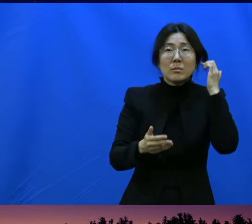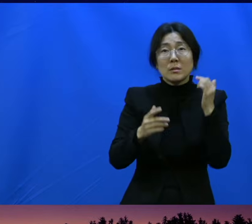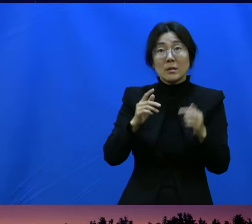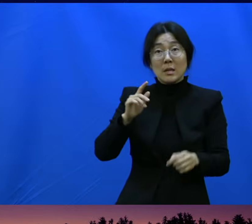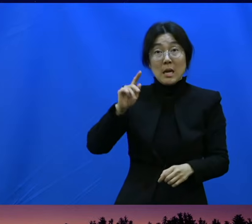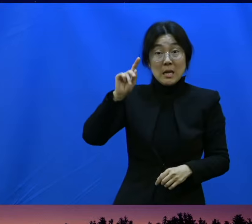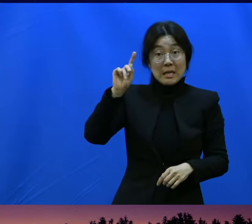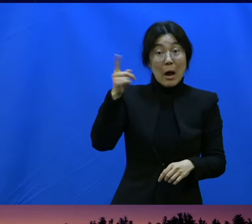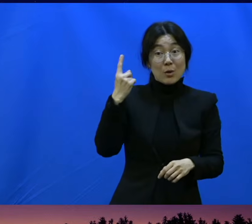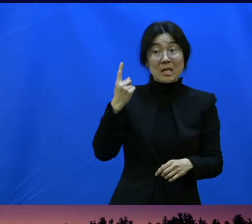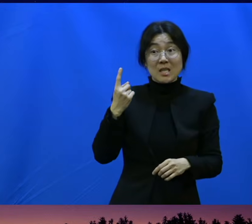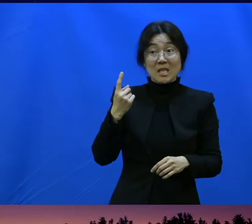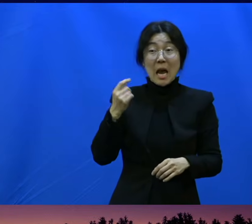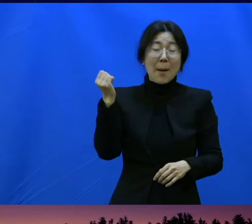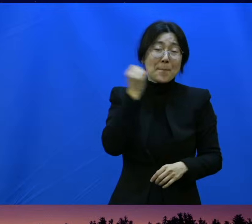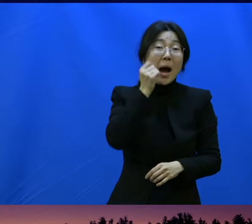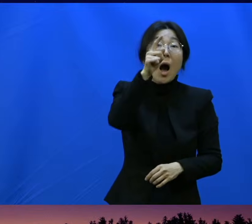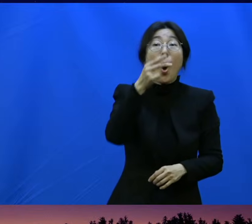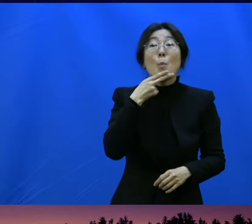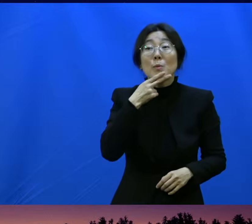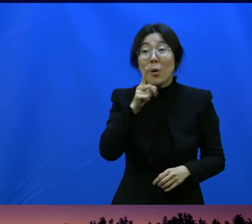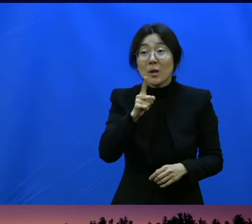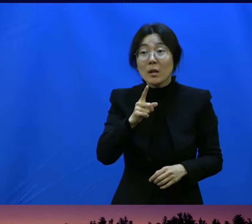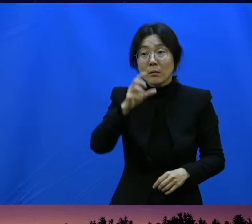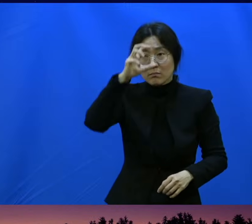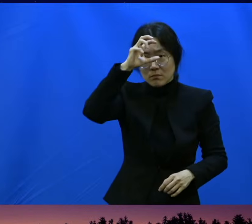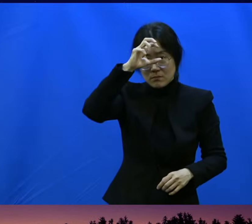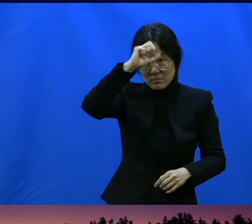늘 자기 주장이 강하잖아요, 여러분.